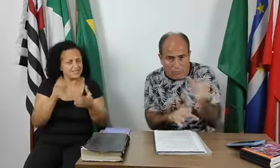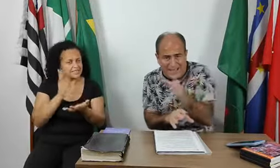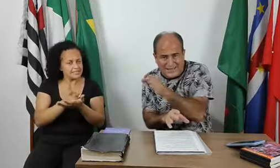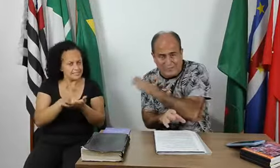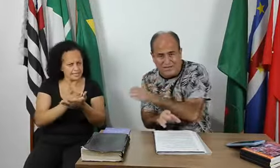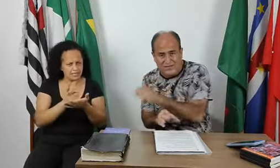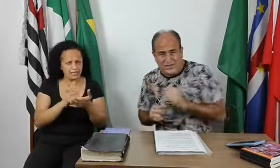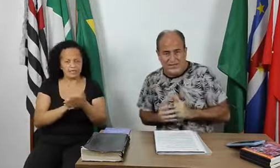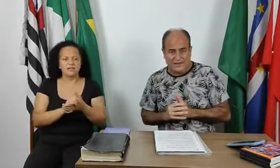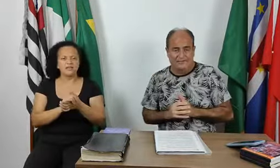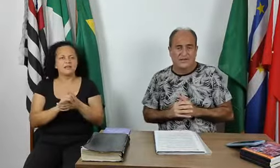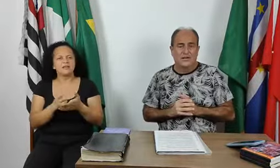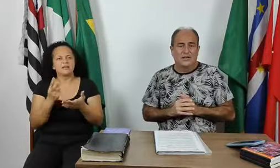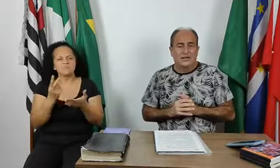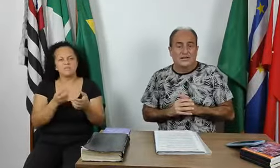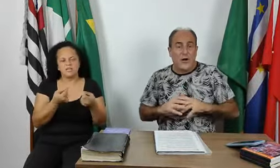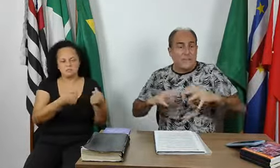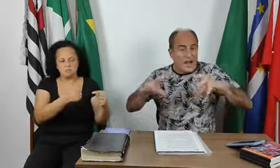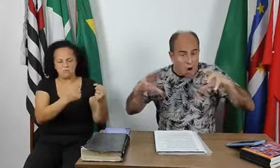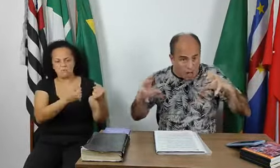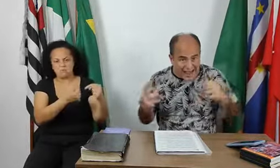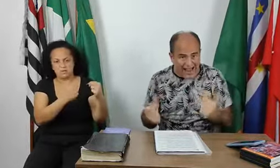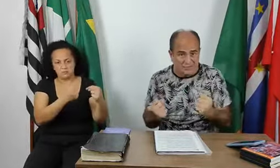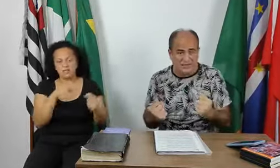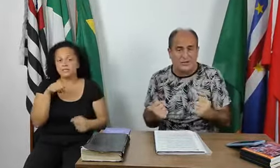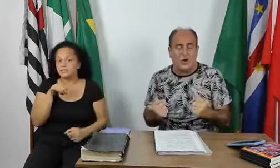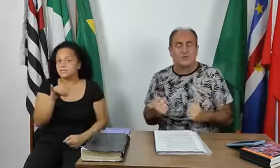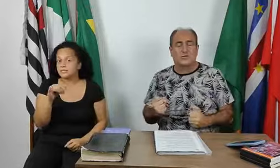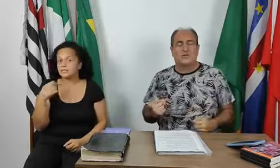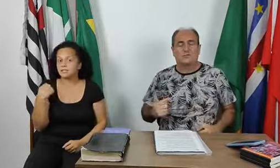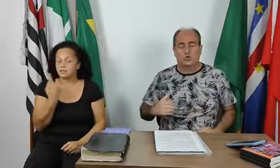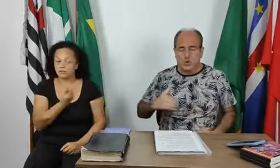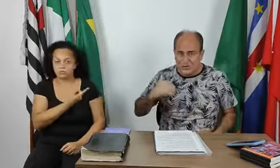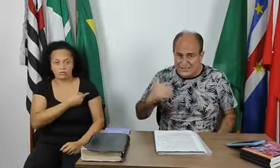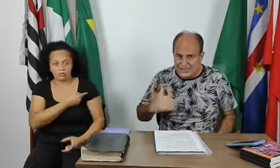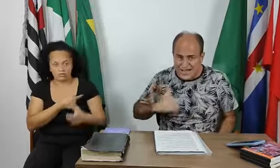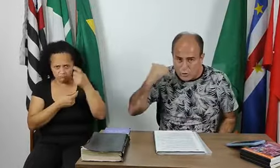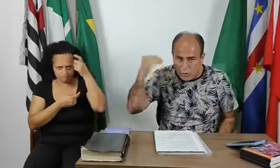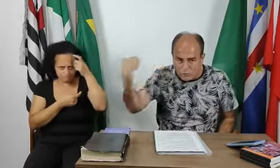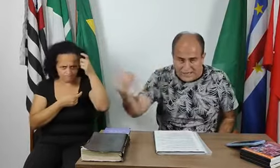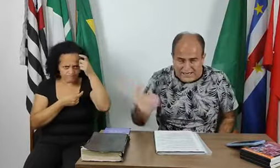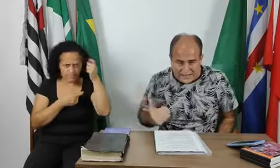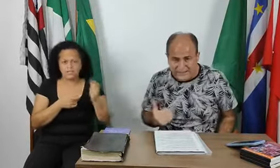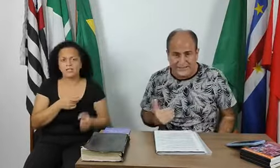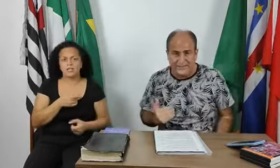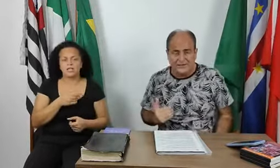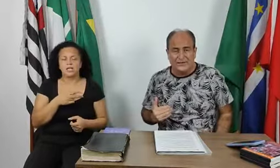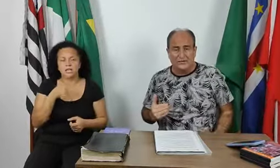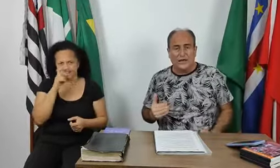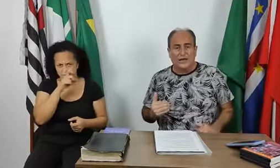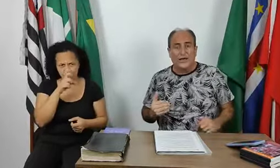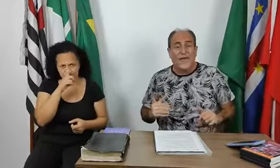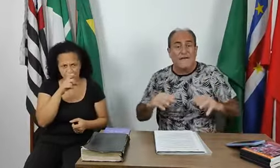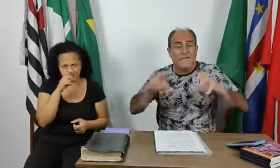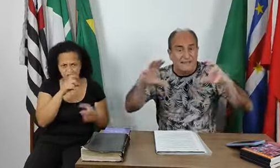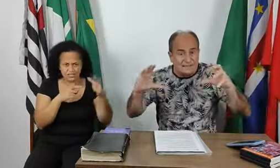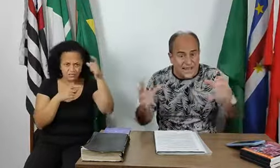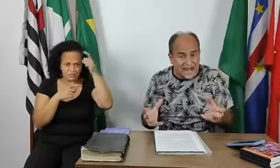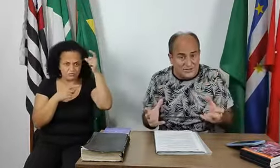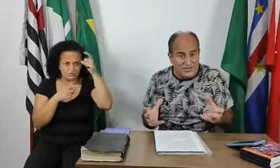o pai da mentira, então a maior arma que nós podemos utilizar contra ele, né, é